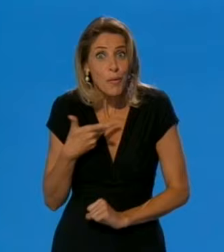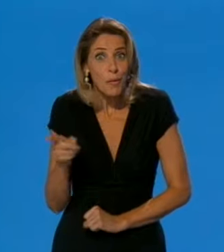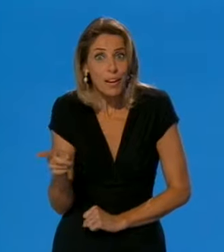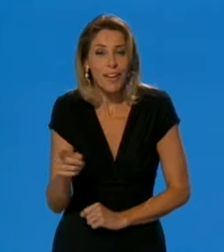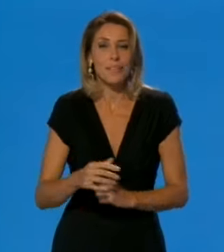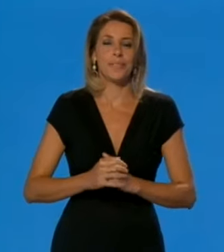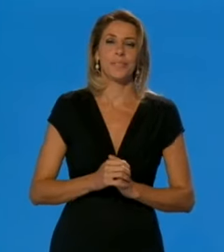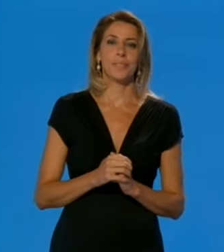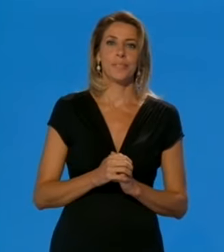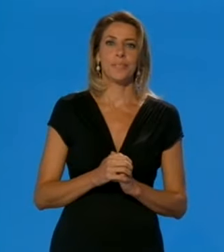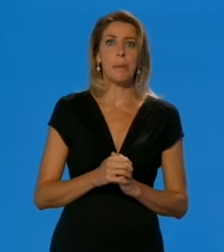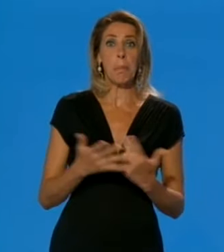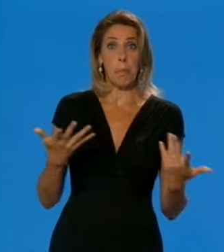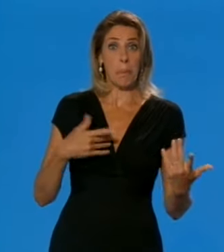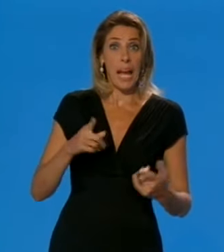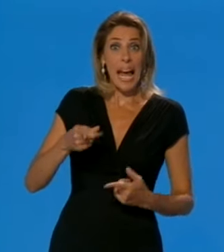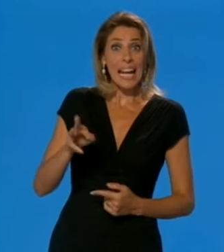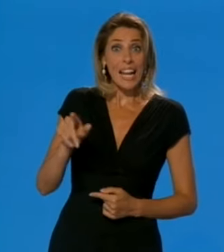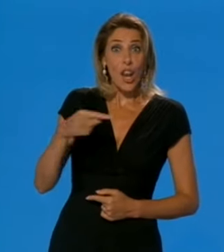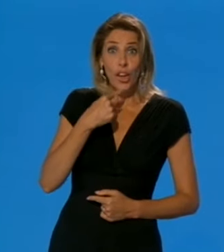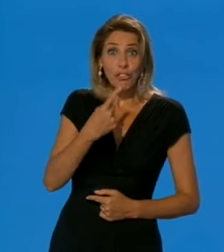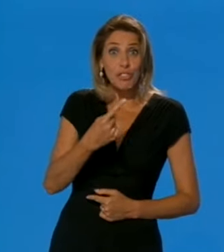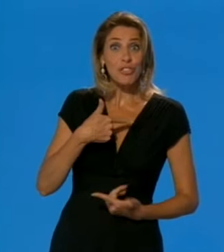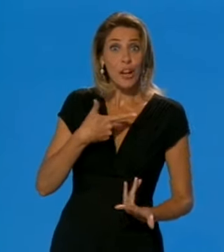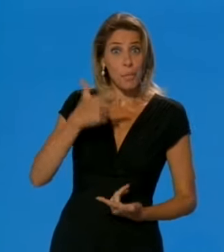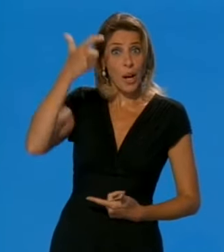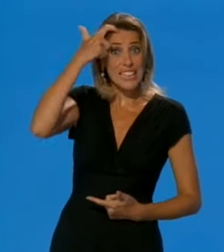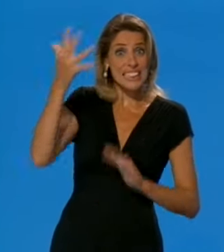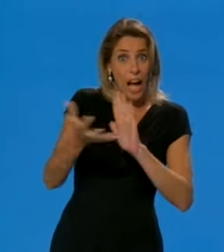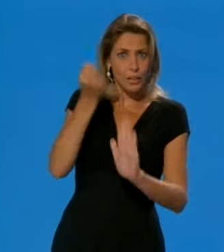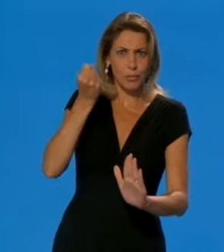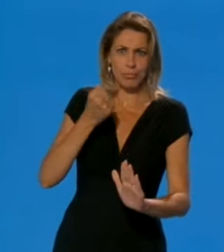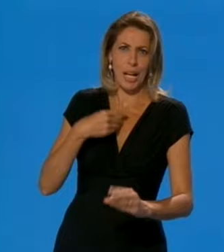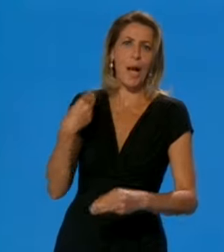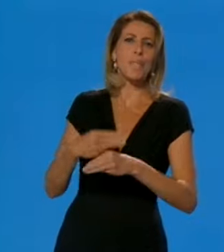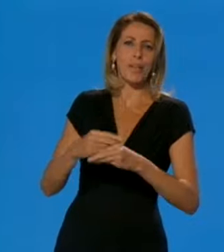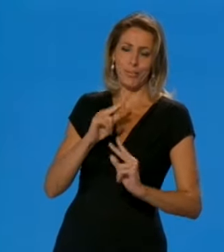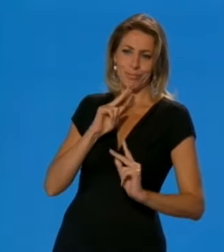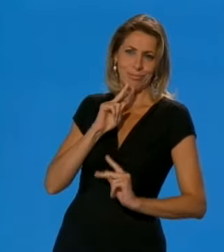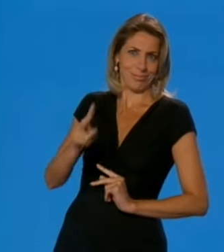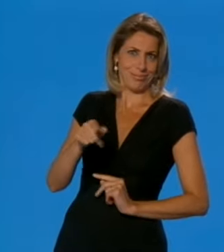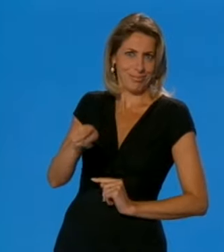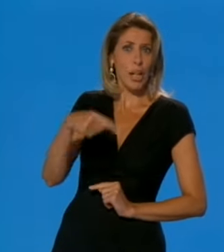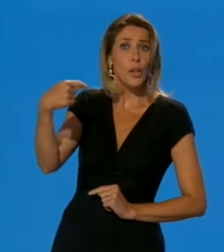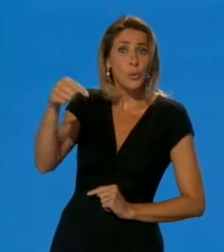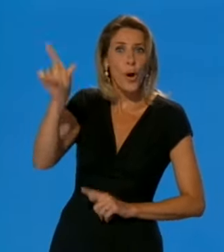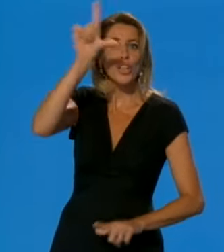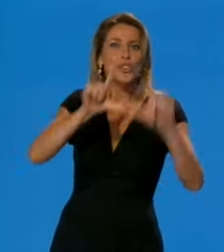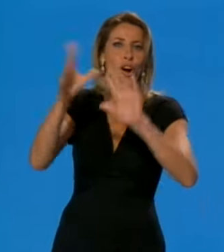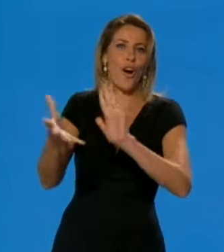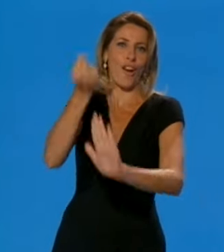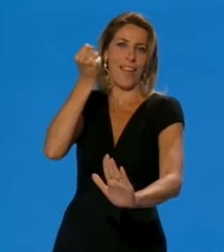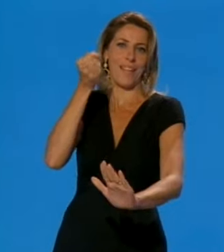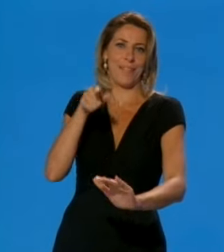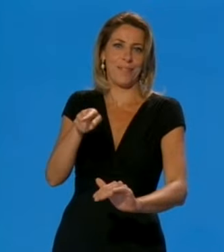e al colpo di stato evocato da grillo replica con una battuta il tuo è un colpo di